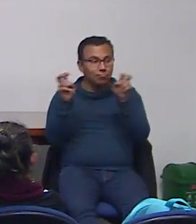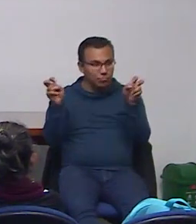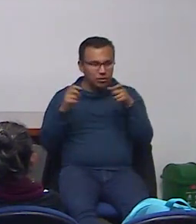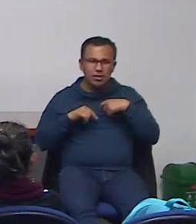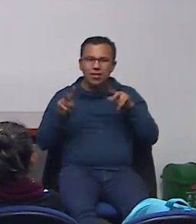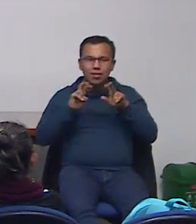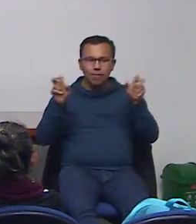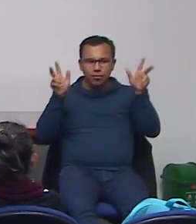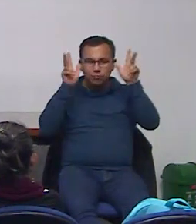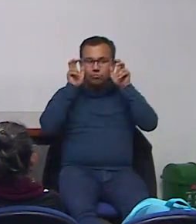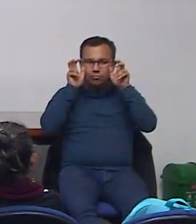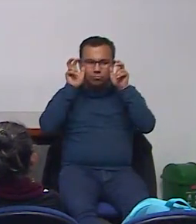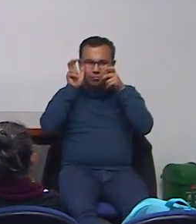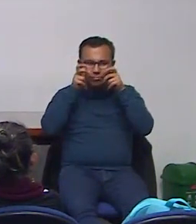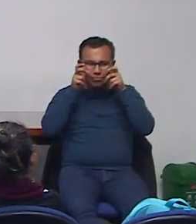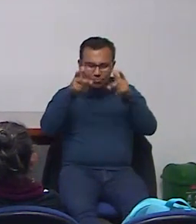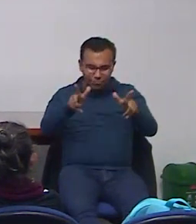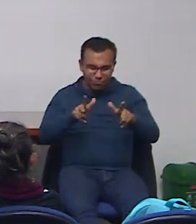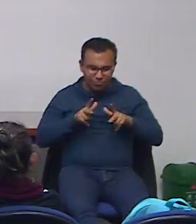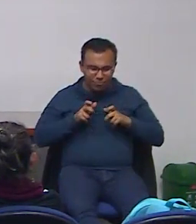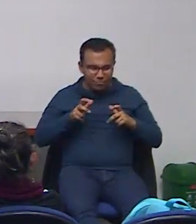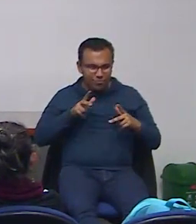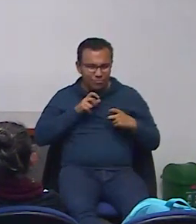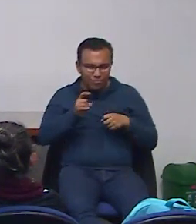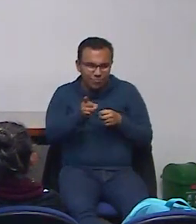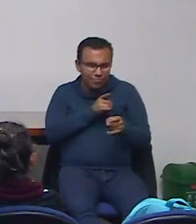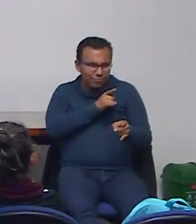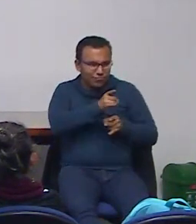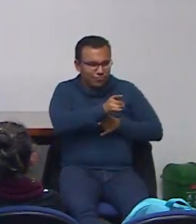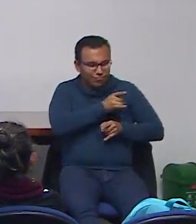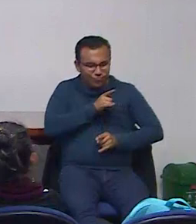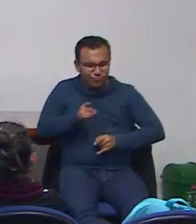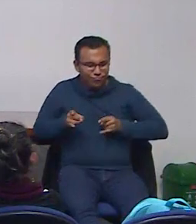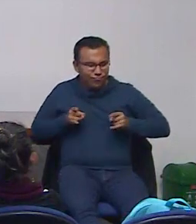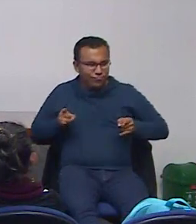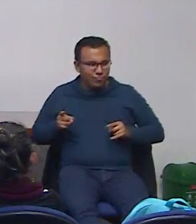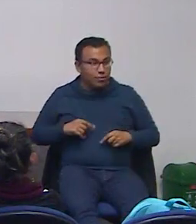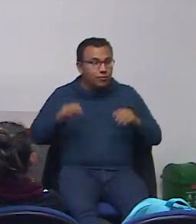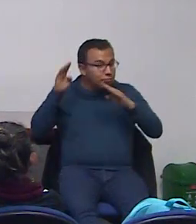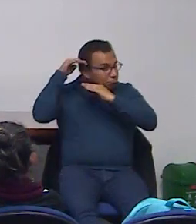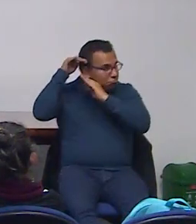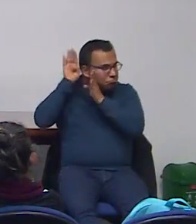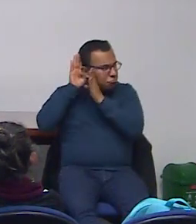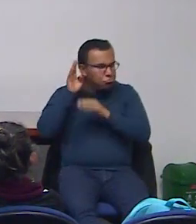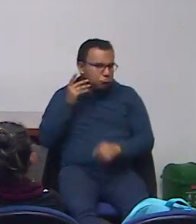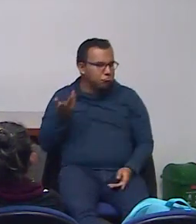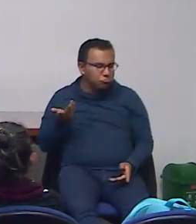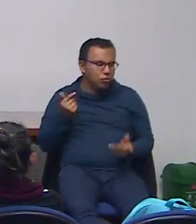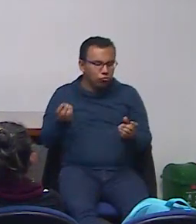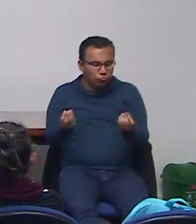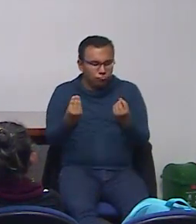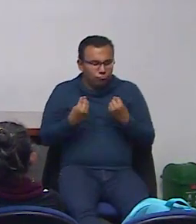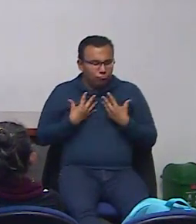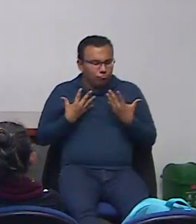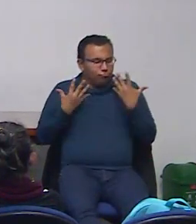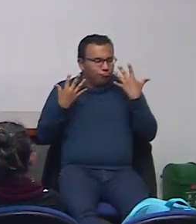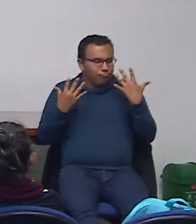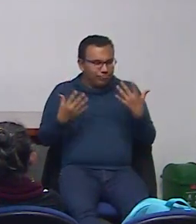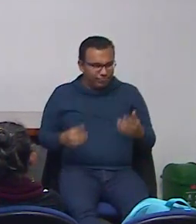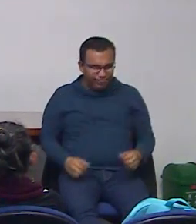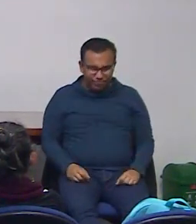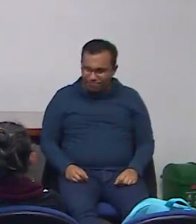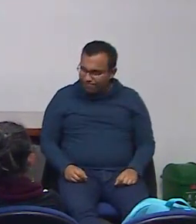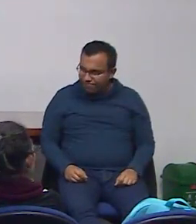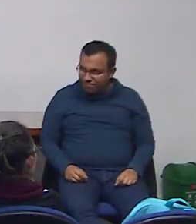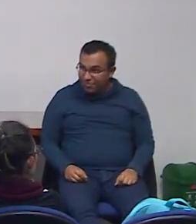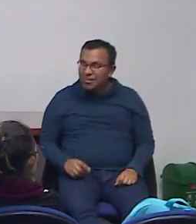la escucha Y es eso la la escucha es a través del cuerpo no es a través del oído es a través de todas las cosas que nos pasan a diario